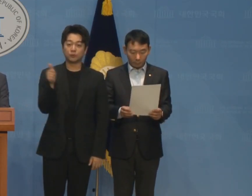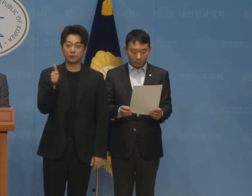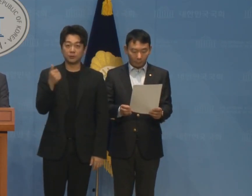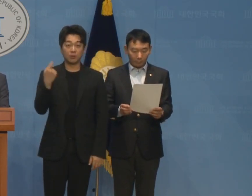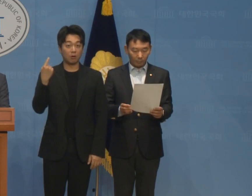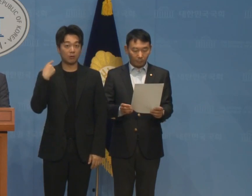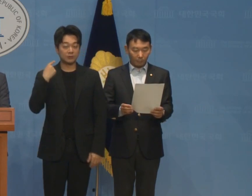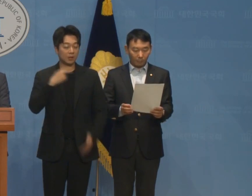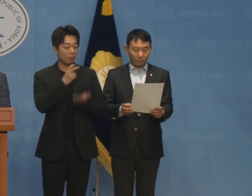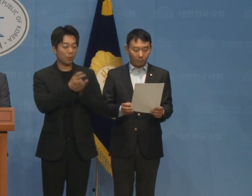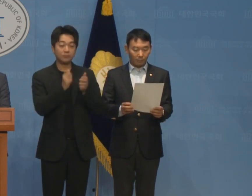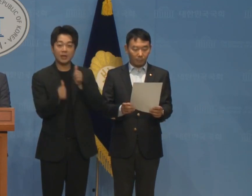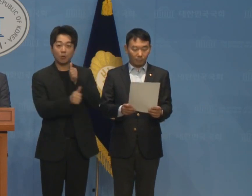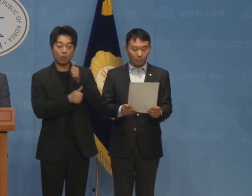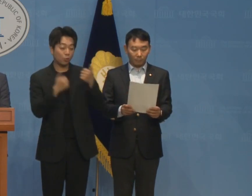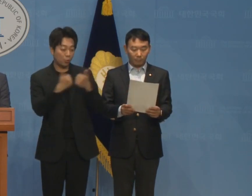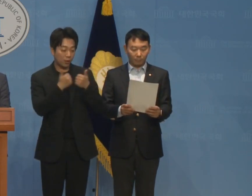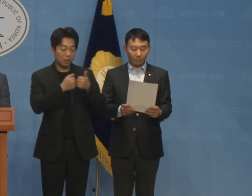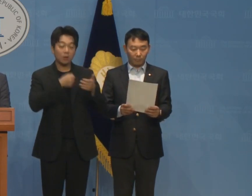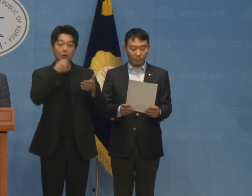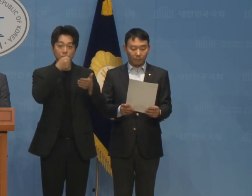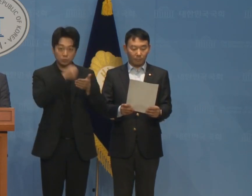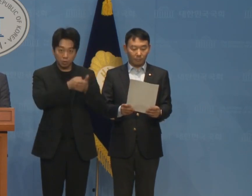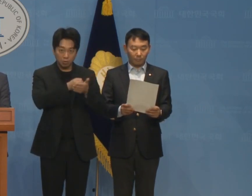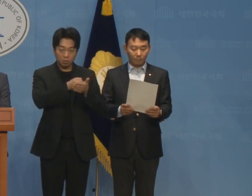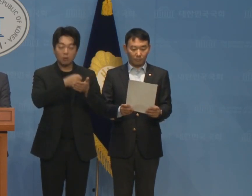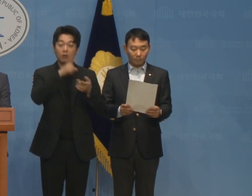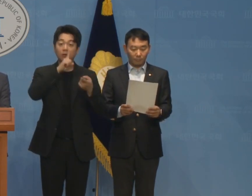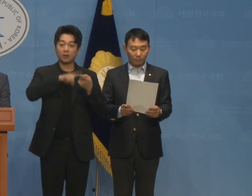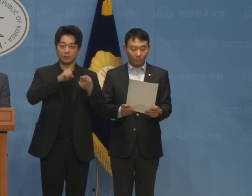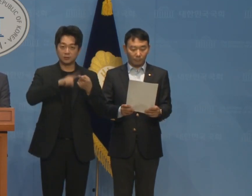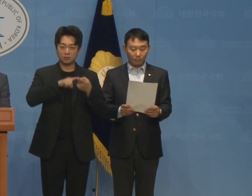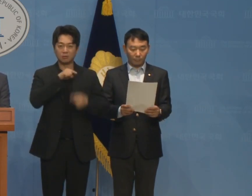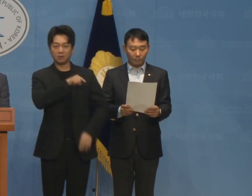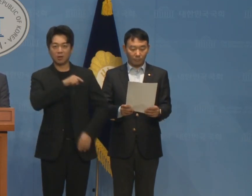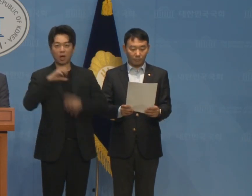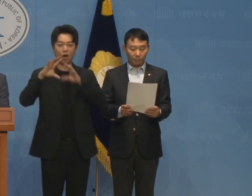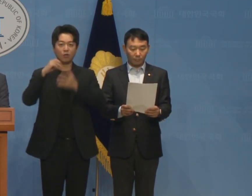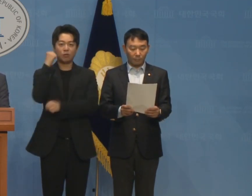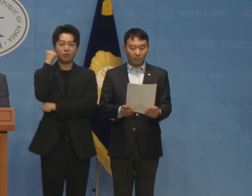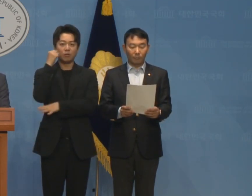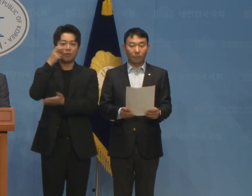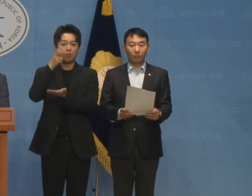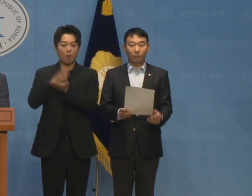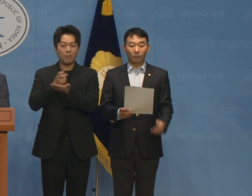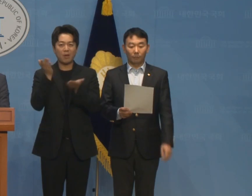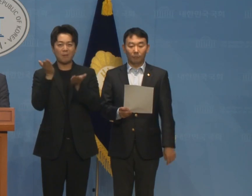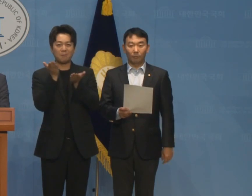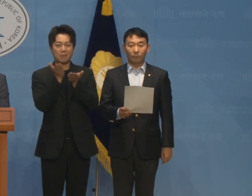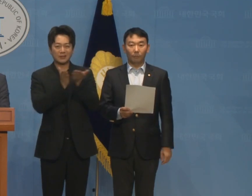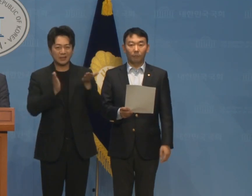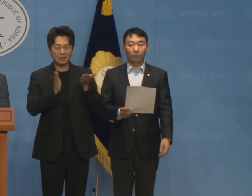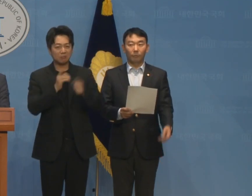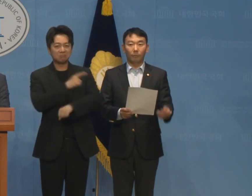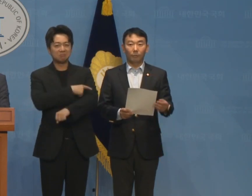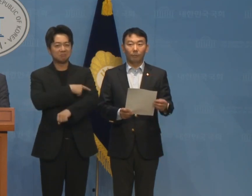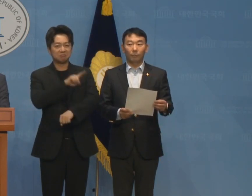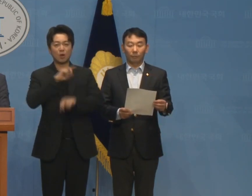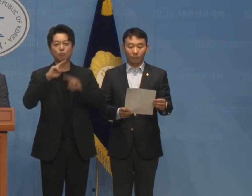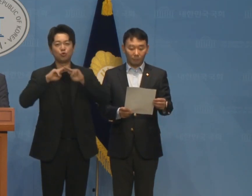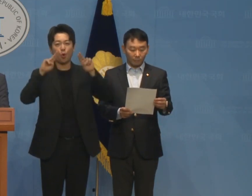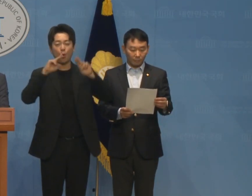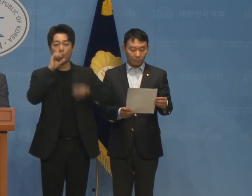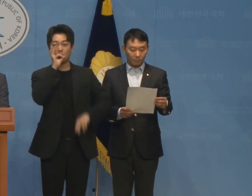법사위에서 진행된 탄핵 청원 관련 절차가 헌법과 법률을 위반한 원천무효라고